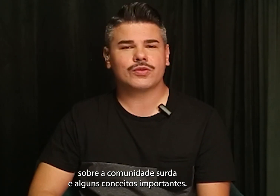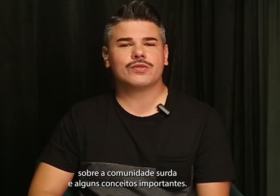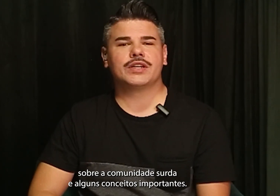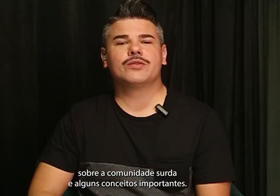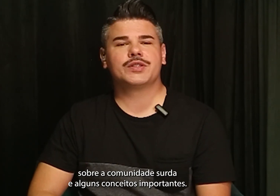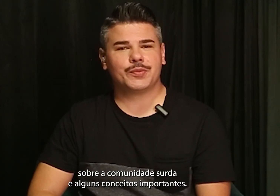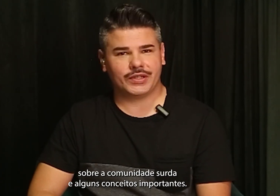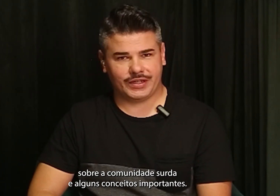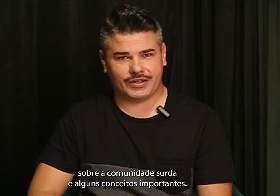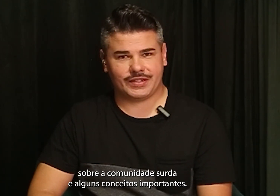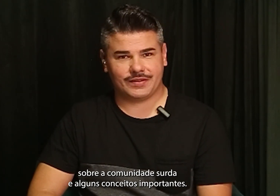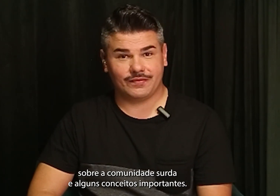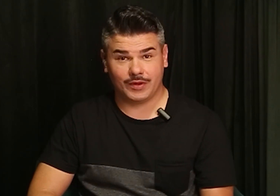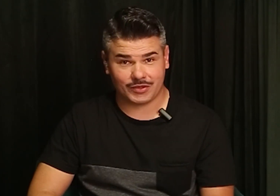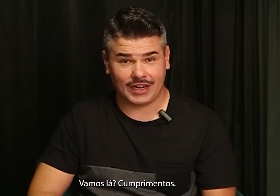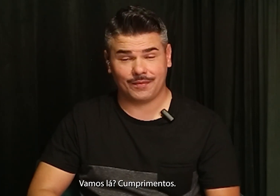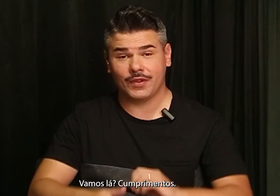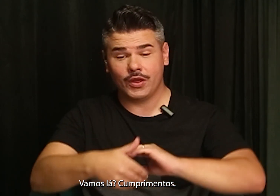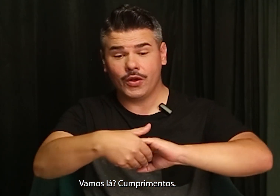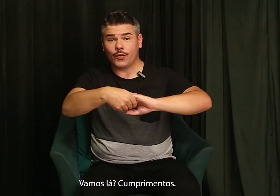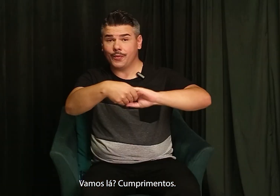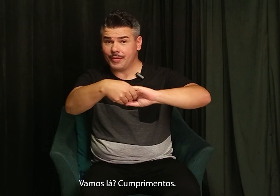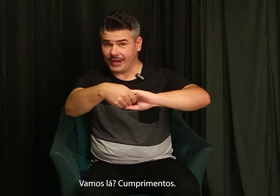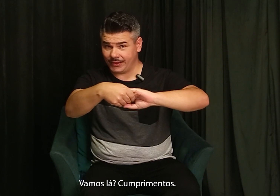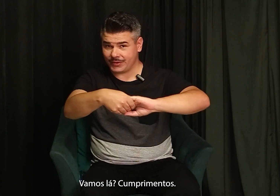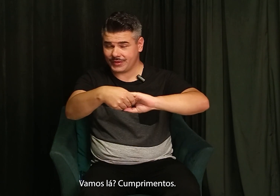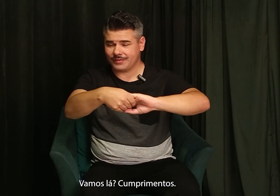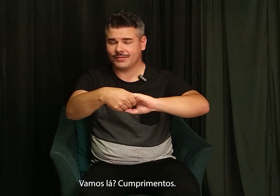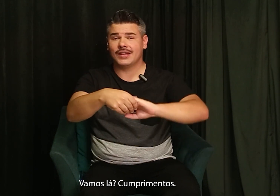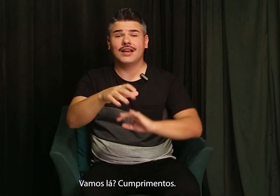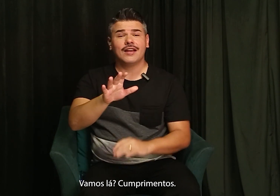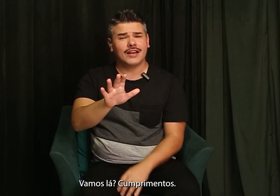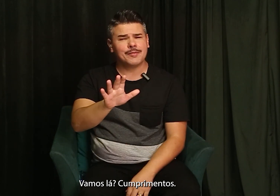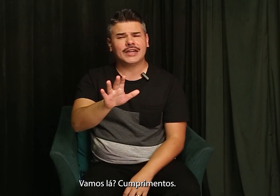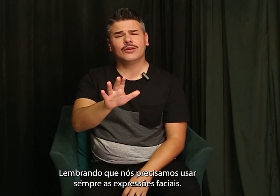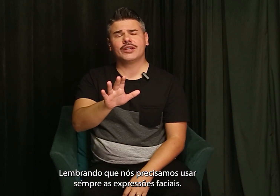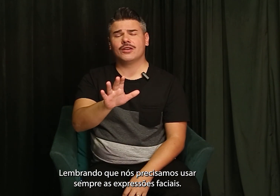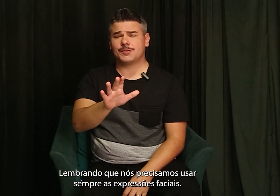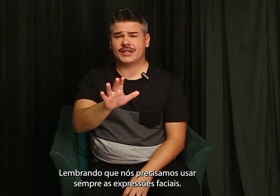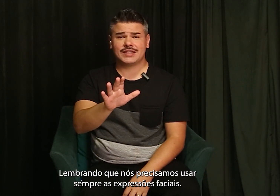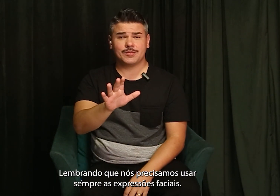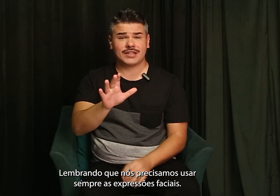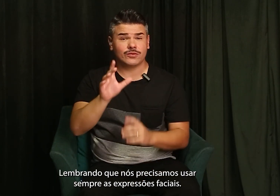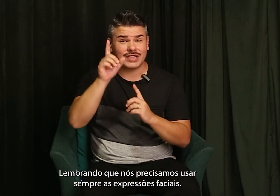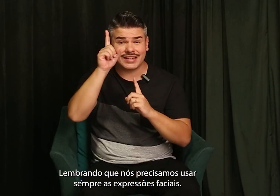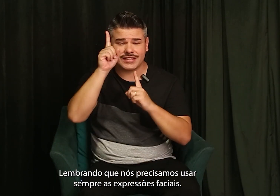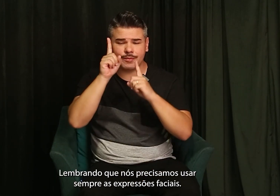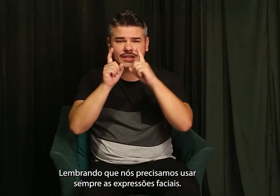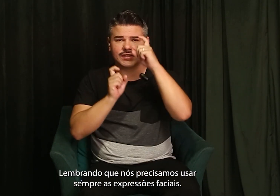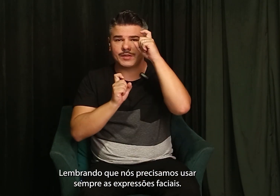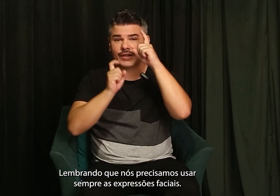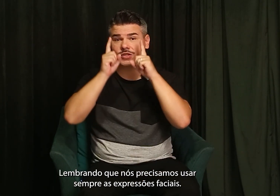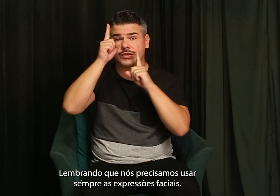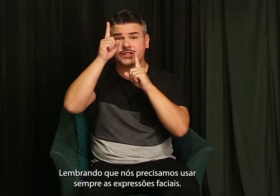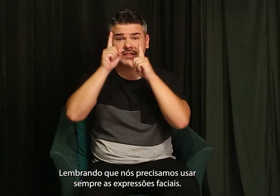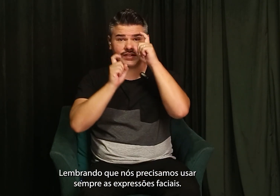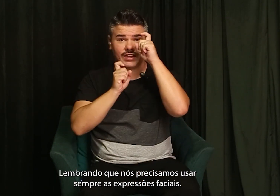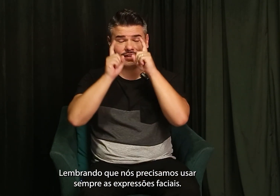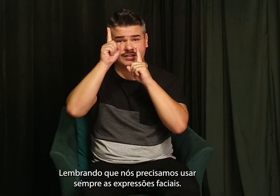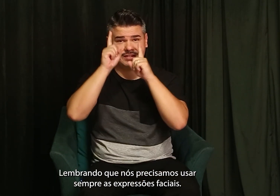alguns conceitos importantes. Vamos lá? Cumprimentos. Lembrando que nós precisamos usar sempre as expressões